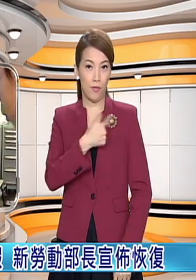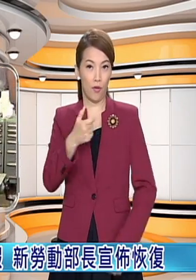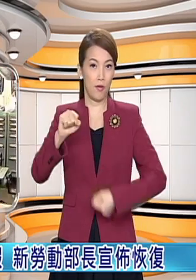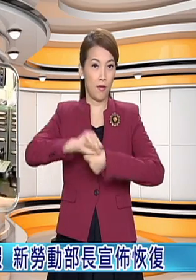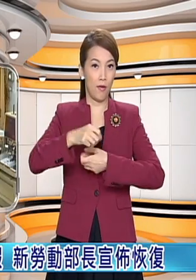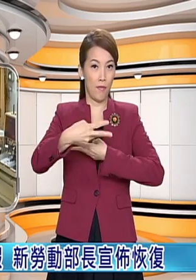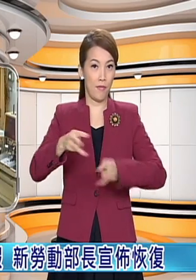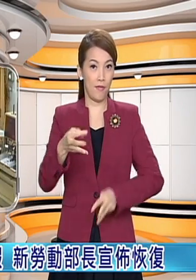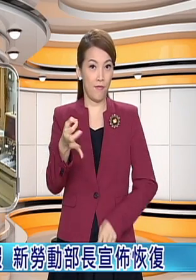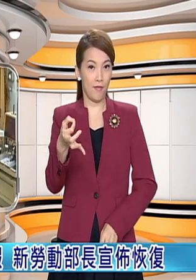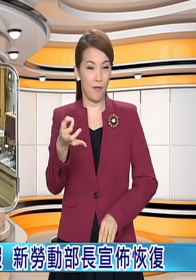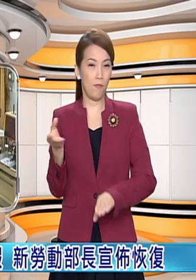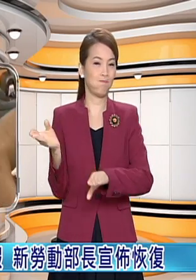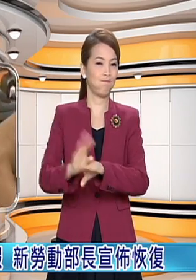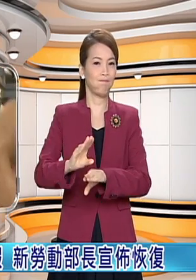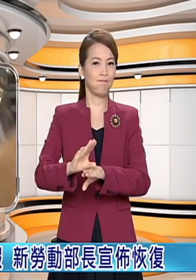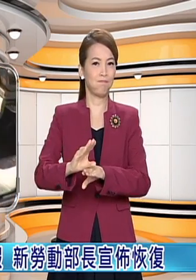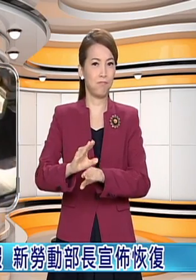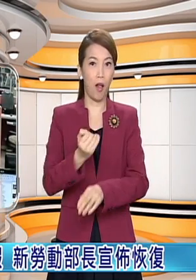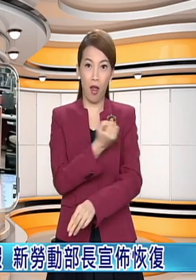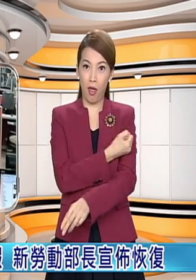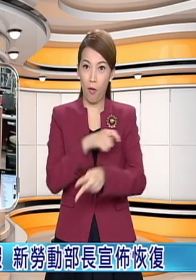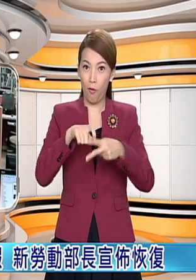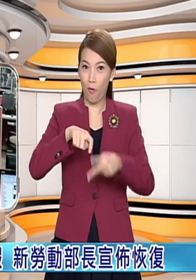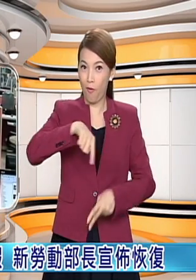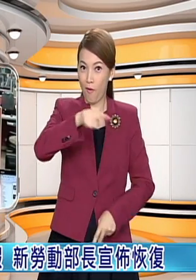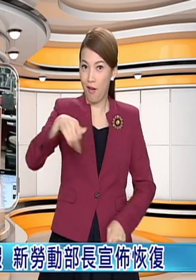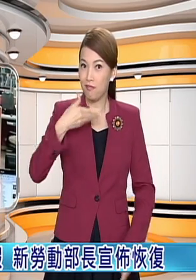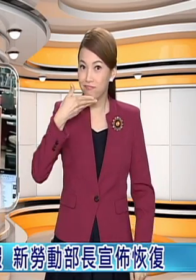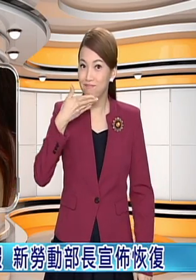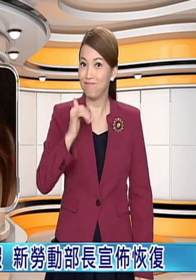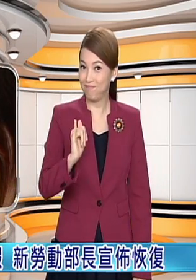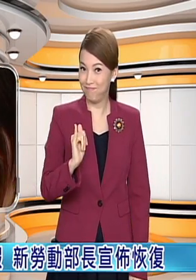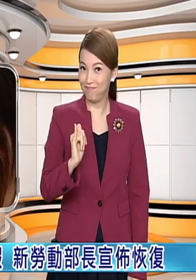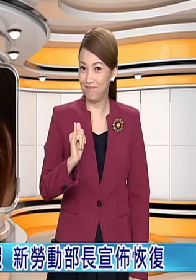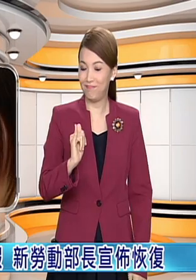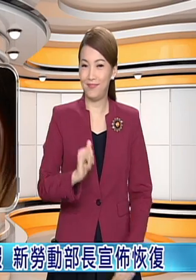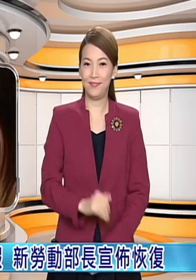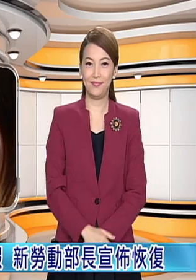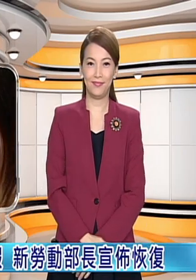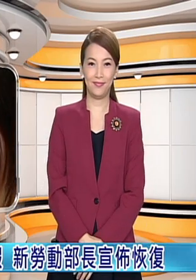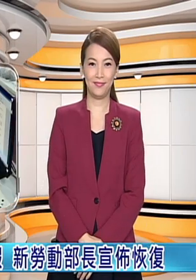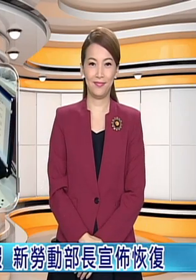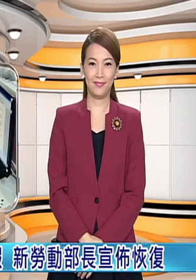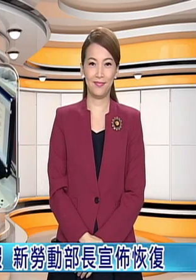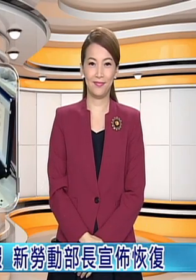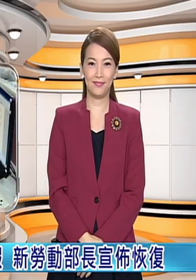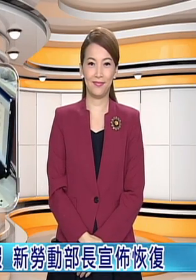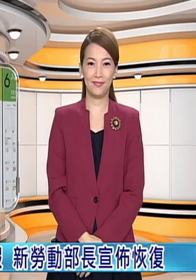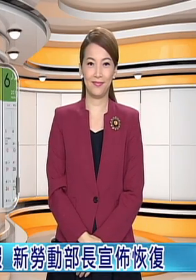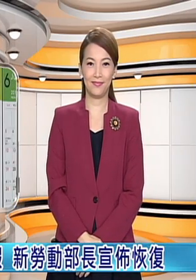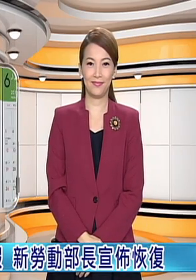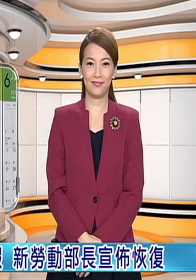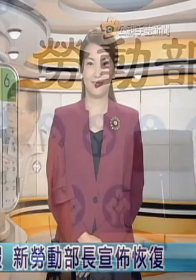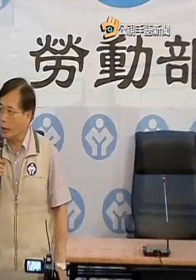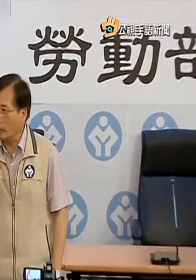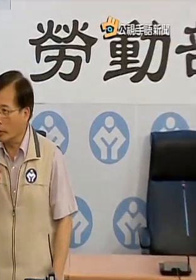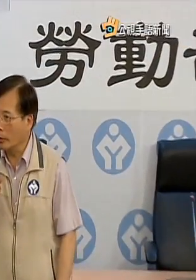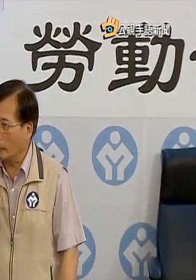法，把周六的加班费调高为双倍工资，对劳工放送大礼多。 劳动部长郭